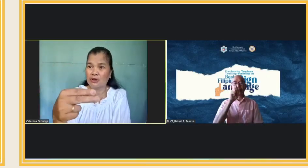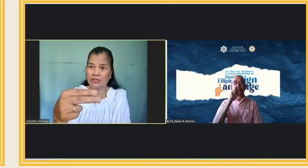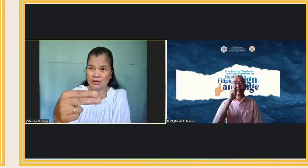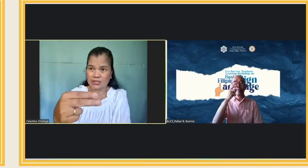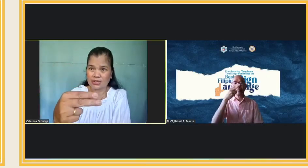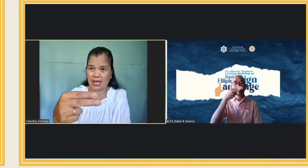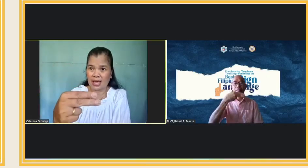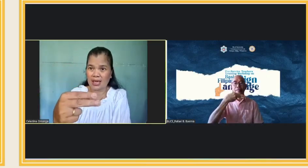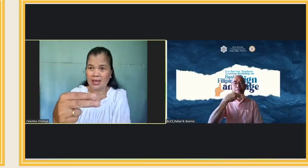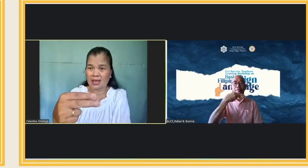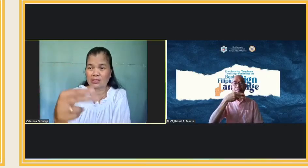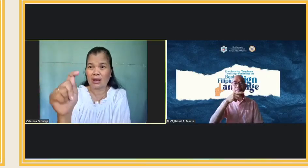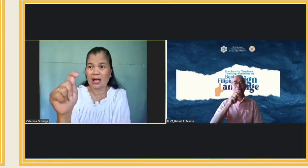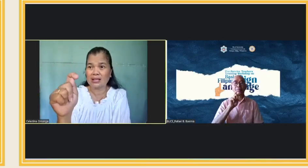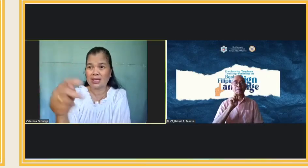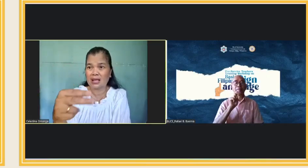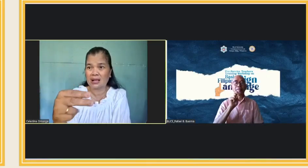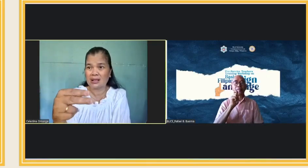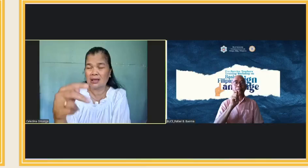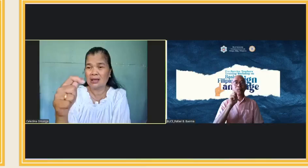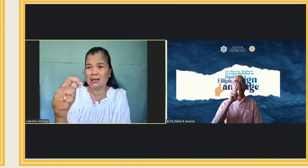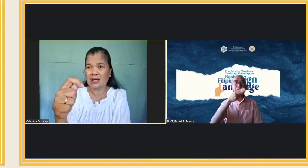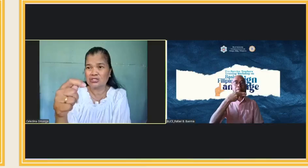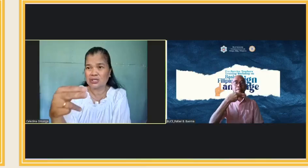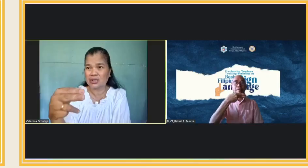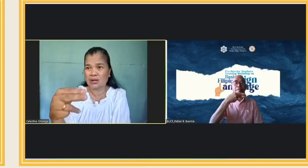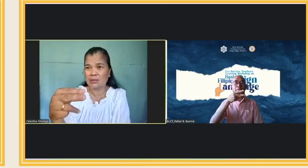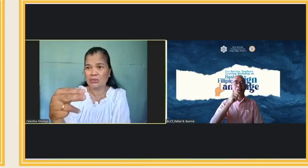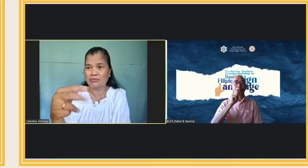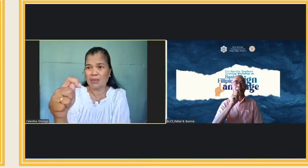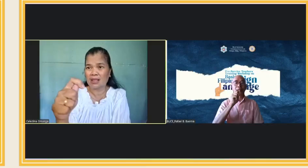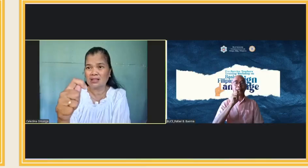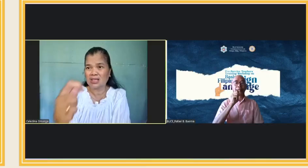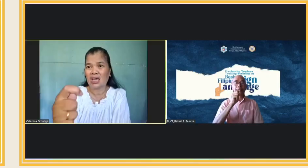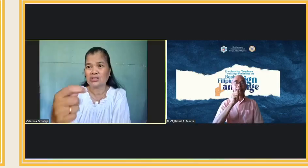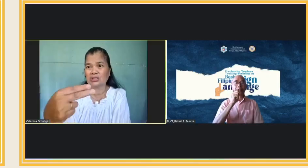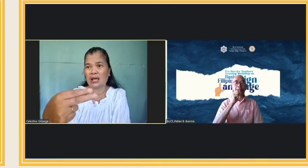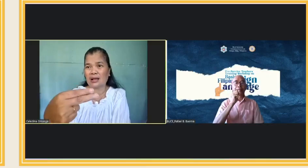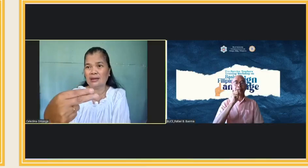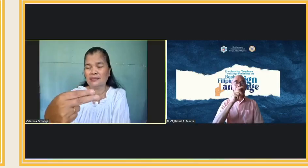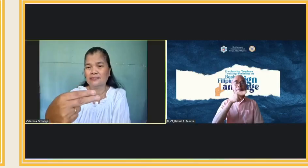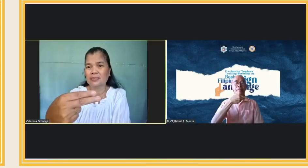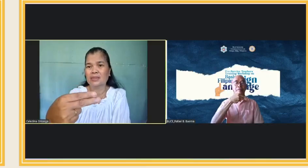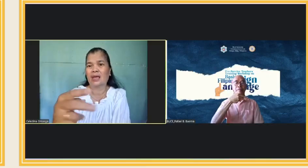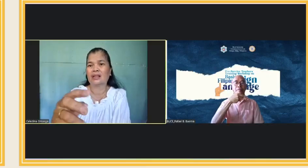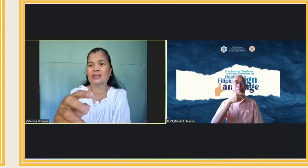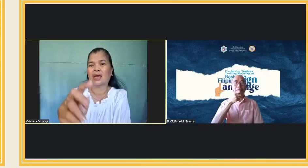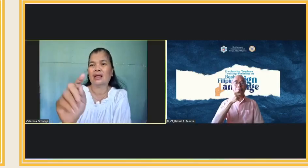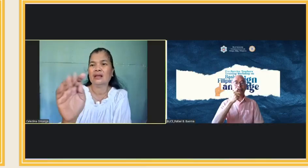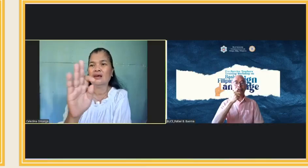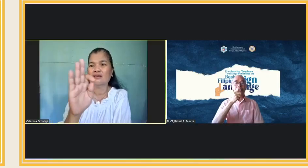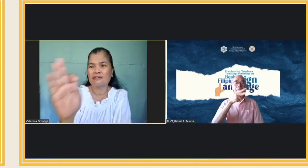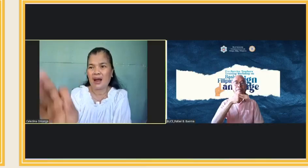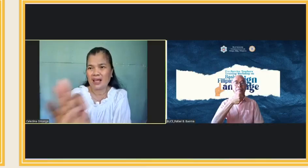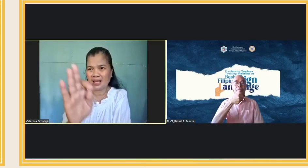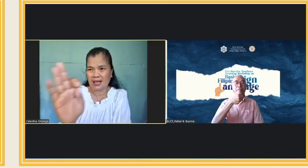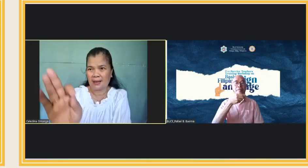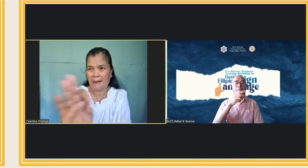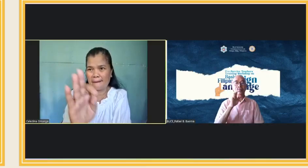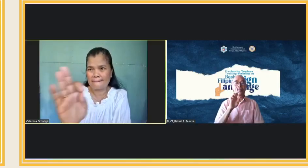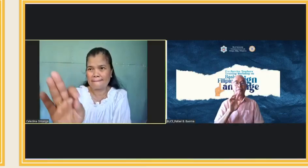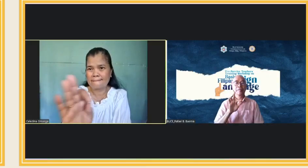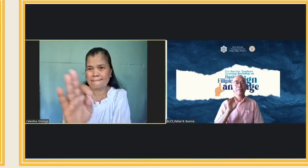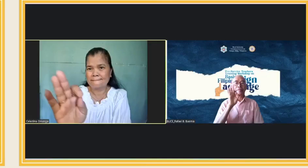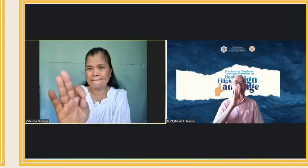TH for Thursday. Ito lang ang hindi nag-circular movement. TH lang. And then,